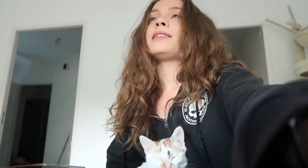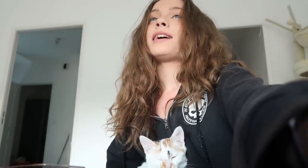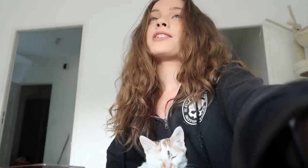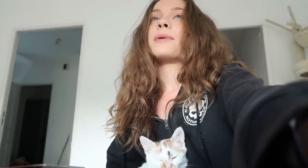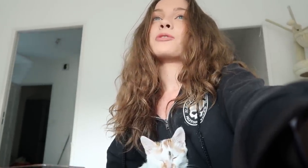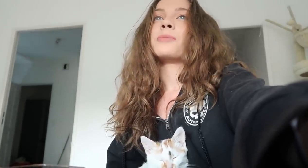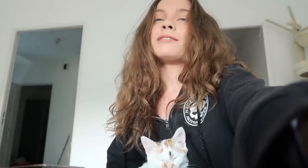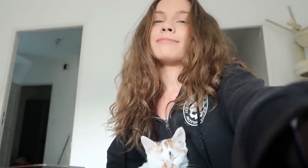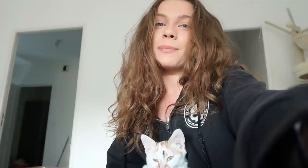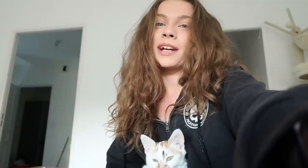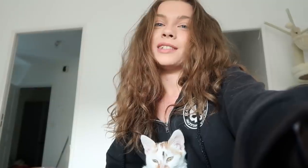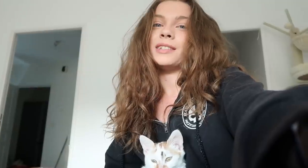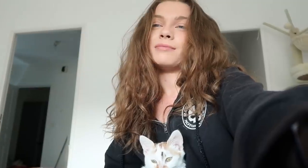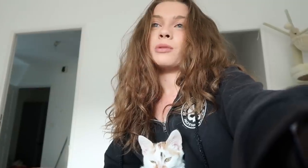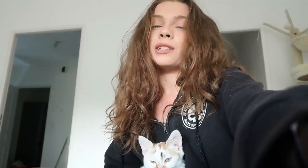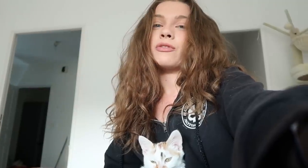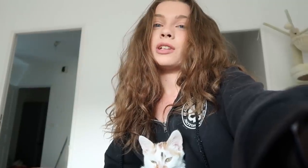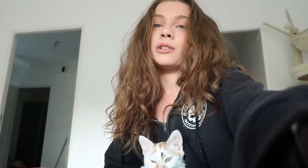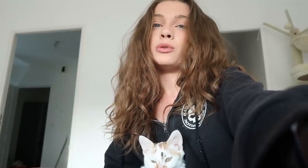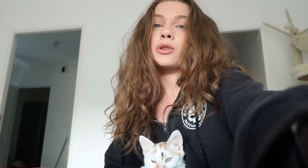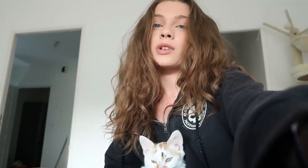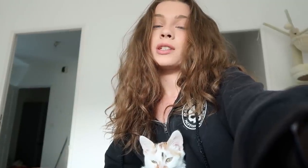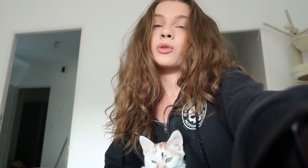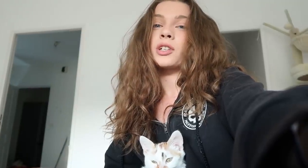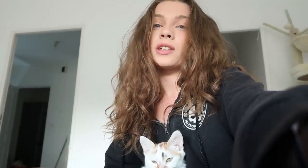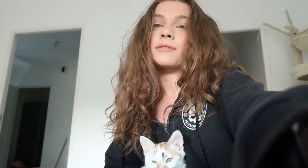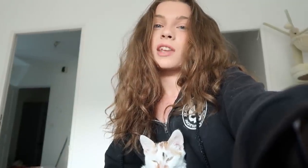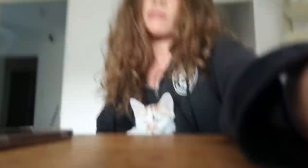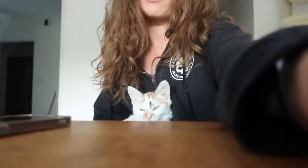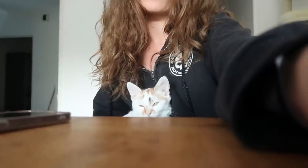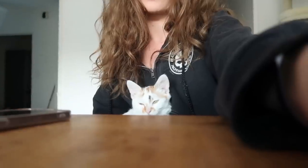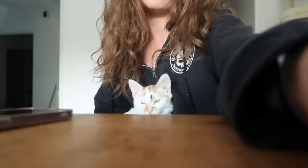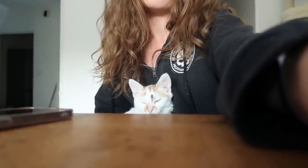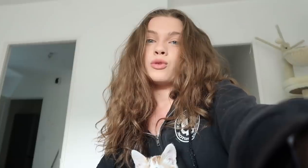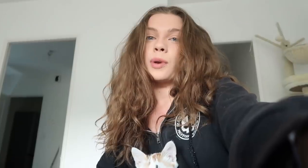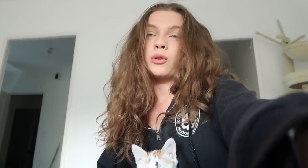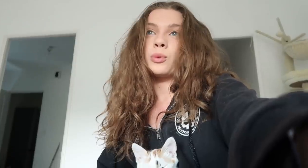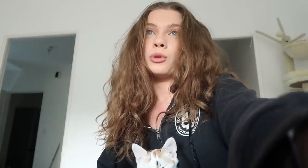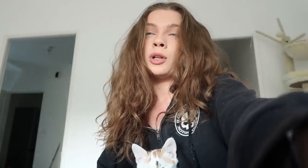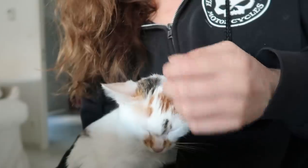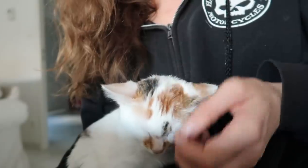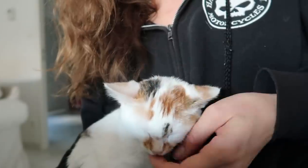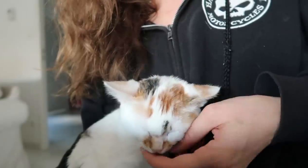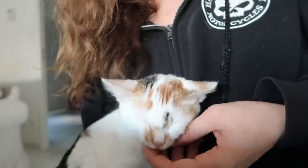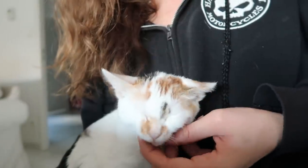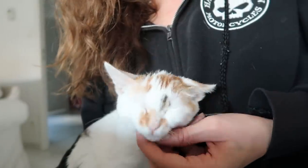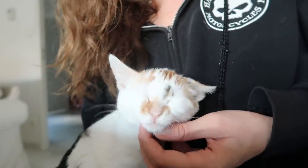TDAH est perturbé? Bah, la paralysie. Donc là, ça fait une heure, je suis assise sur ma chaise avec mon chat. Super le repos. Comment tu es trop